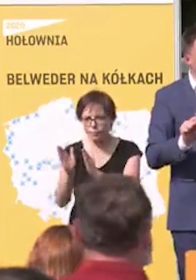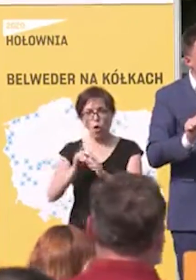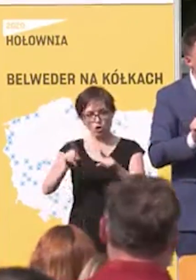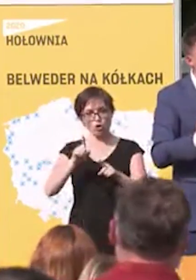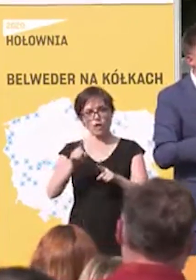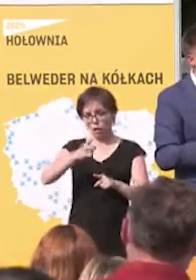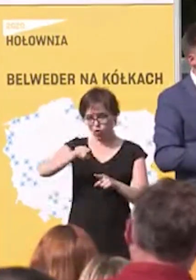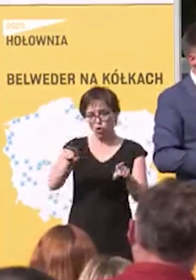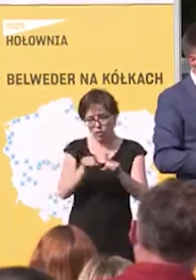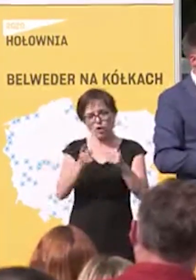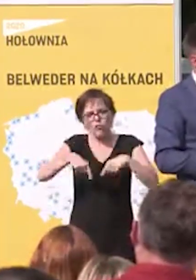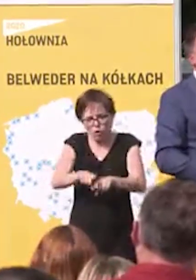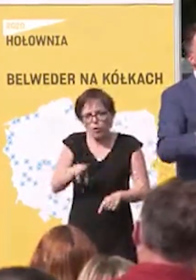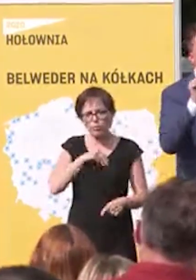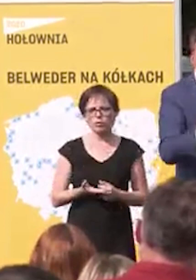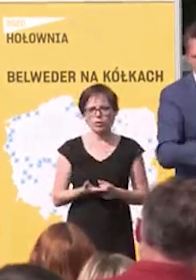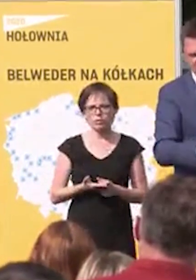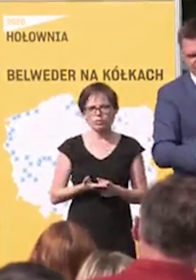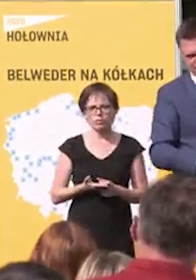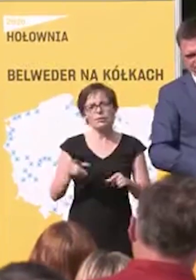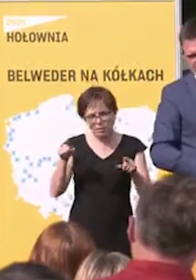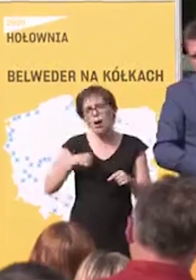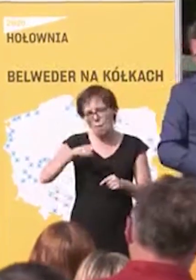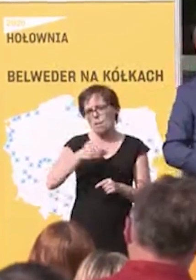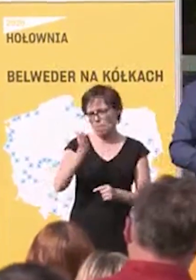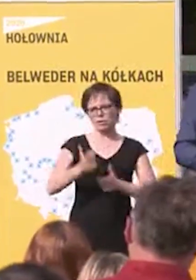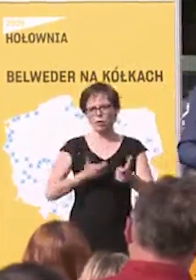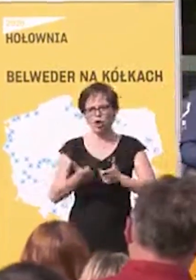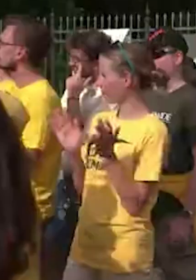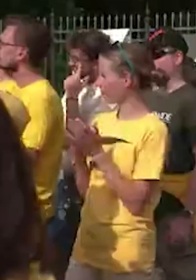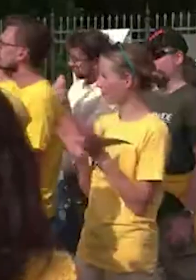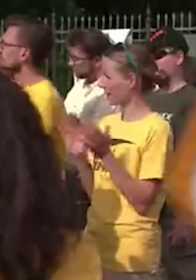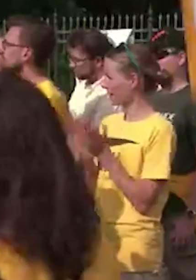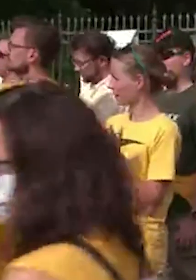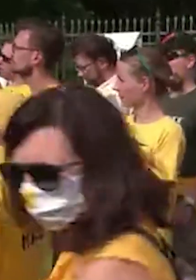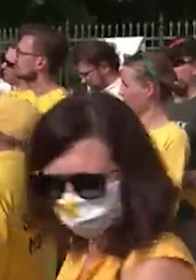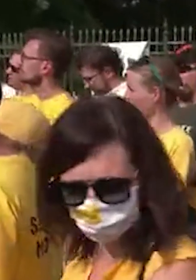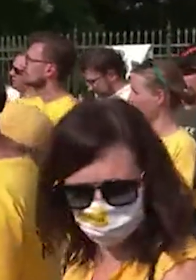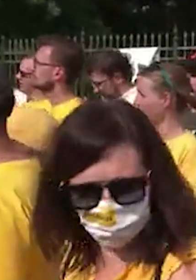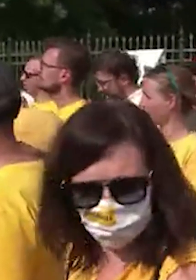Jesteśmy w stanie ją zrobić. I zrobimy.